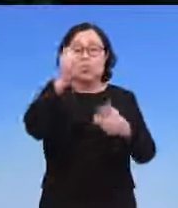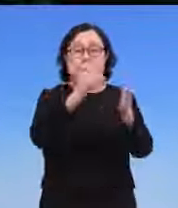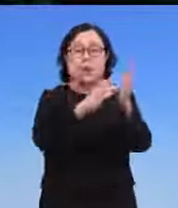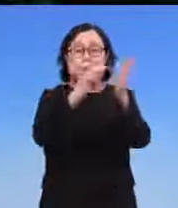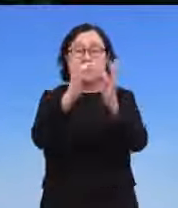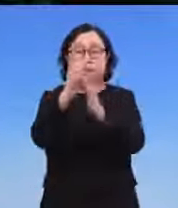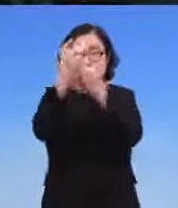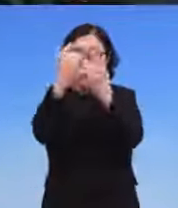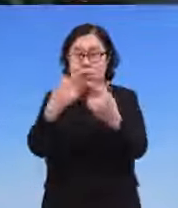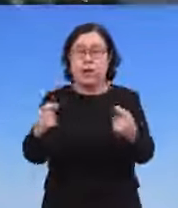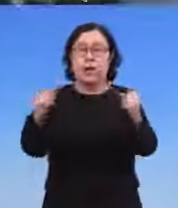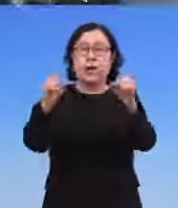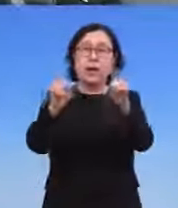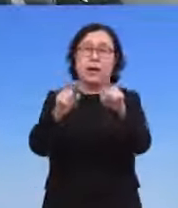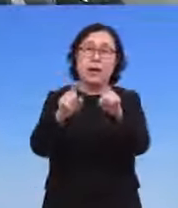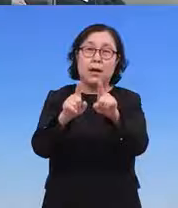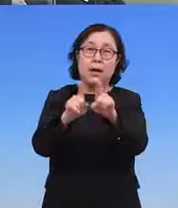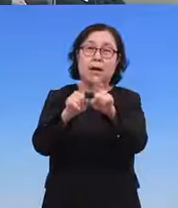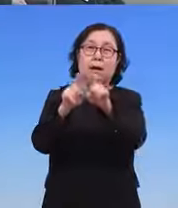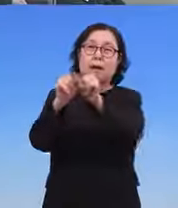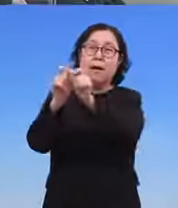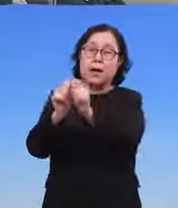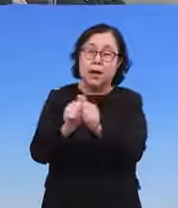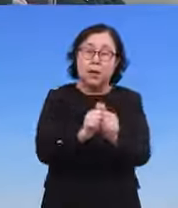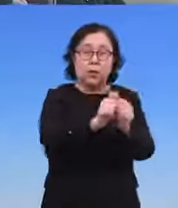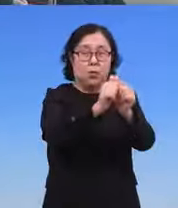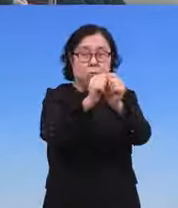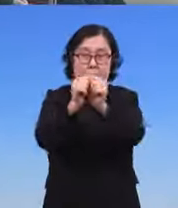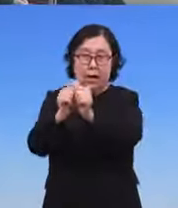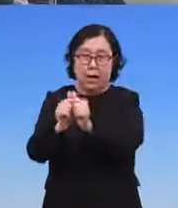주 예수와 동행하니